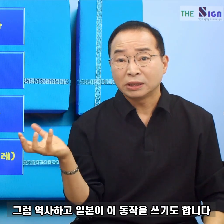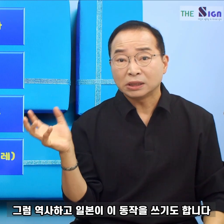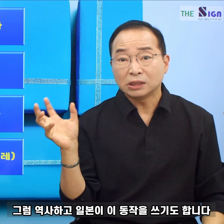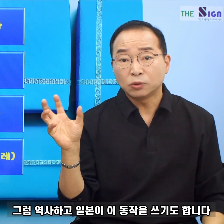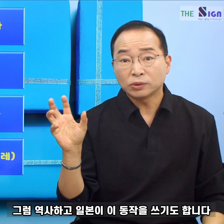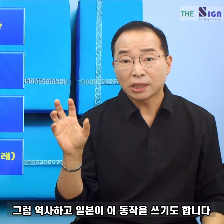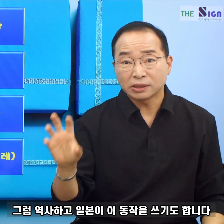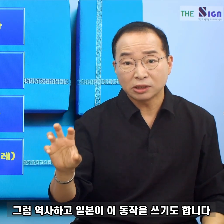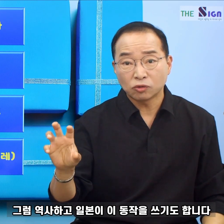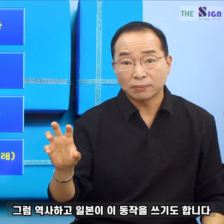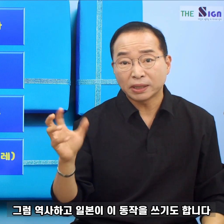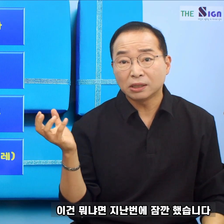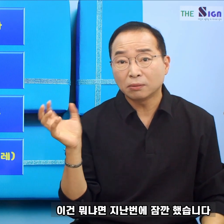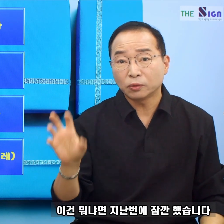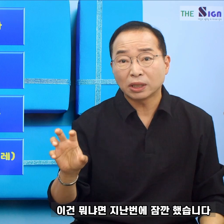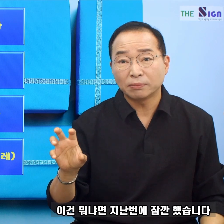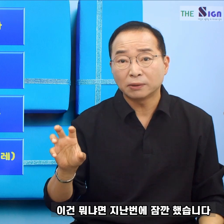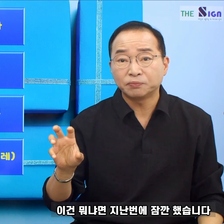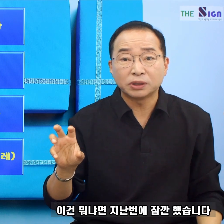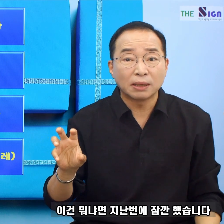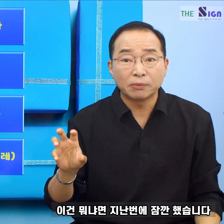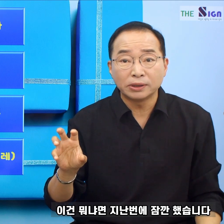이 동작을 쓰기도 합니다. 이건 뭐냐면 지난번에